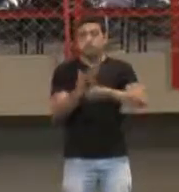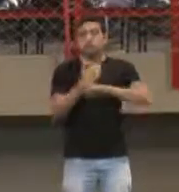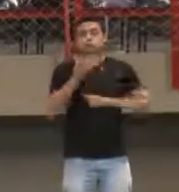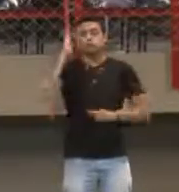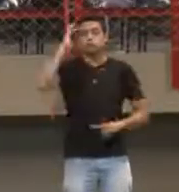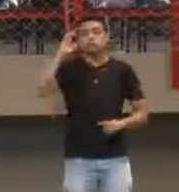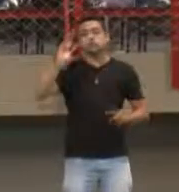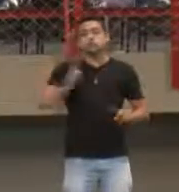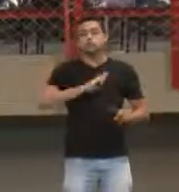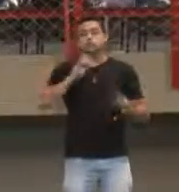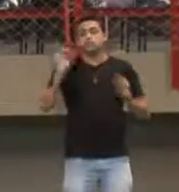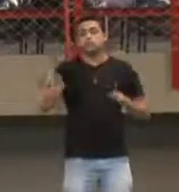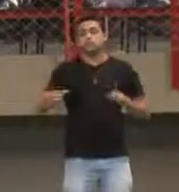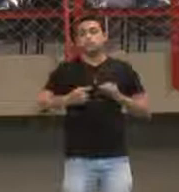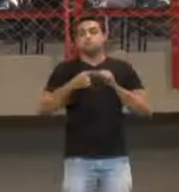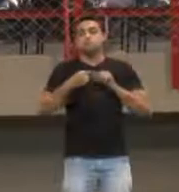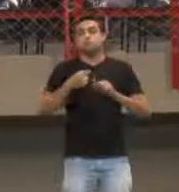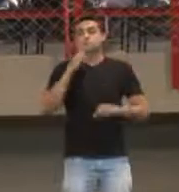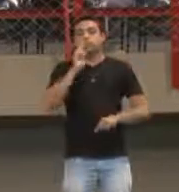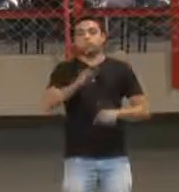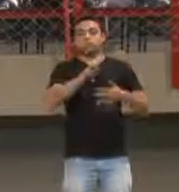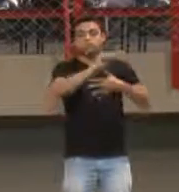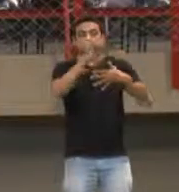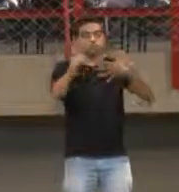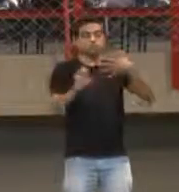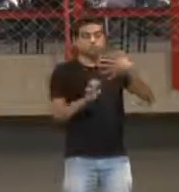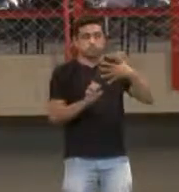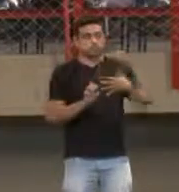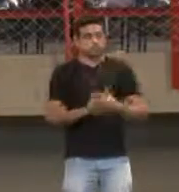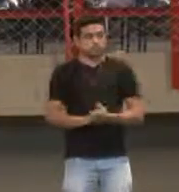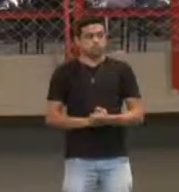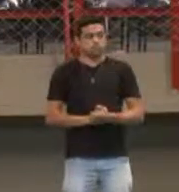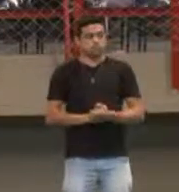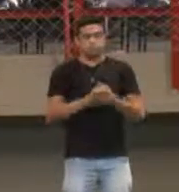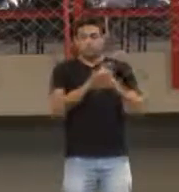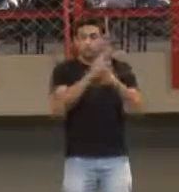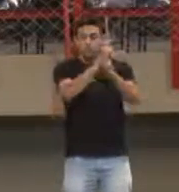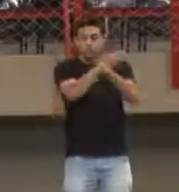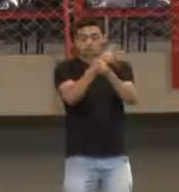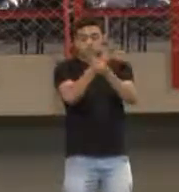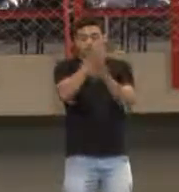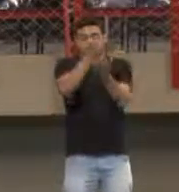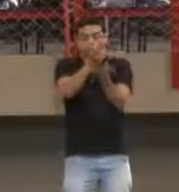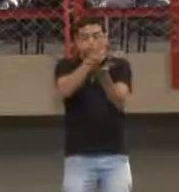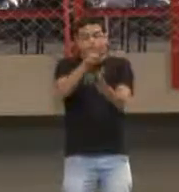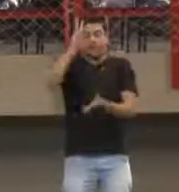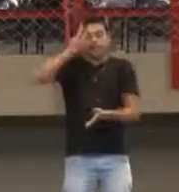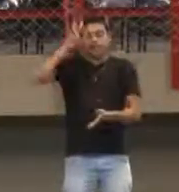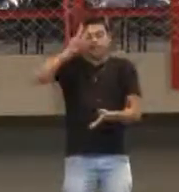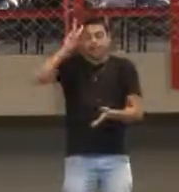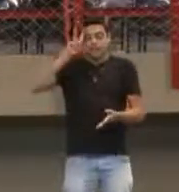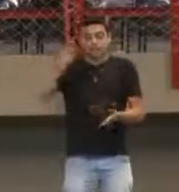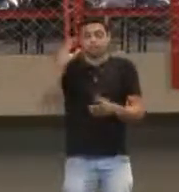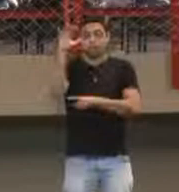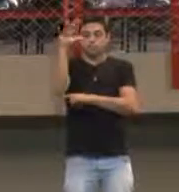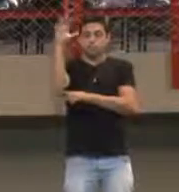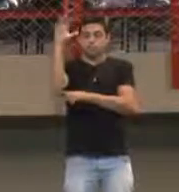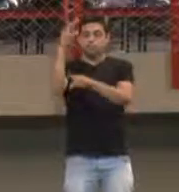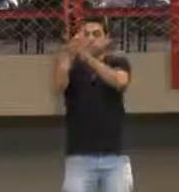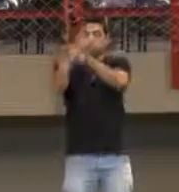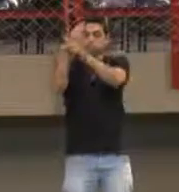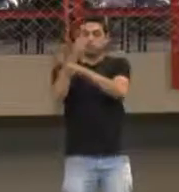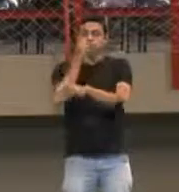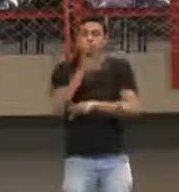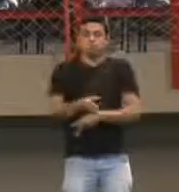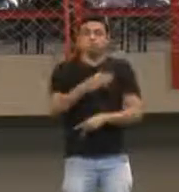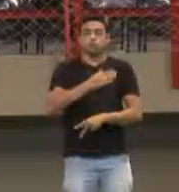aí. Qual vai ser a resposta? Ventos constantes, lembra o quê? Eólica,